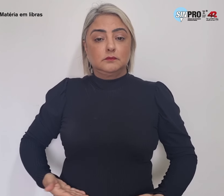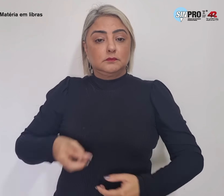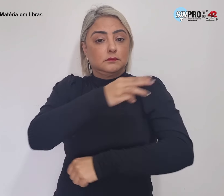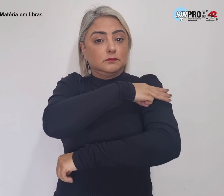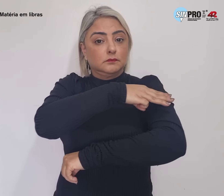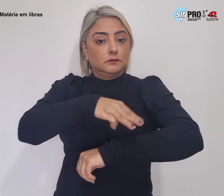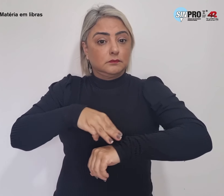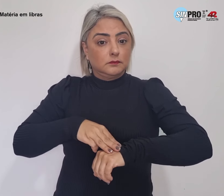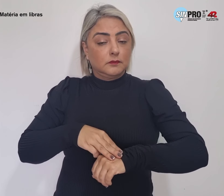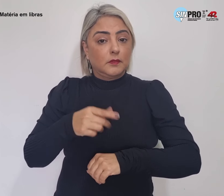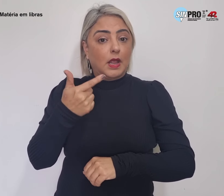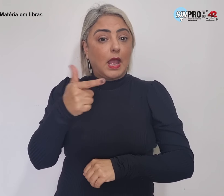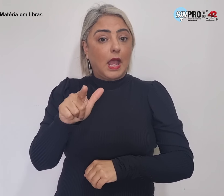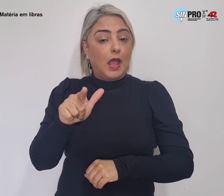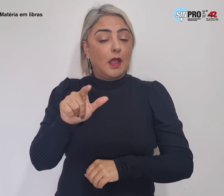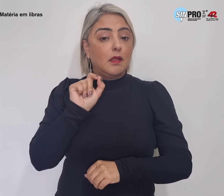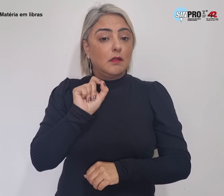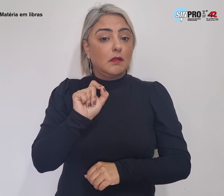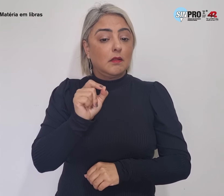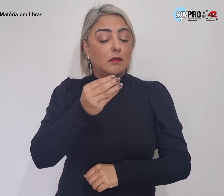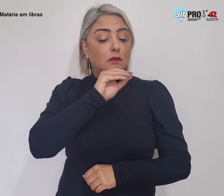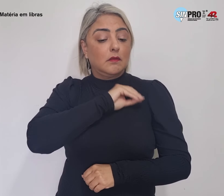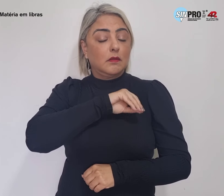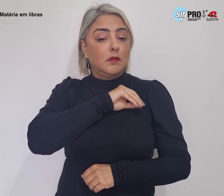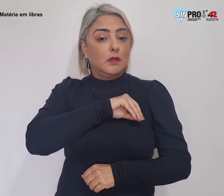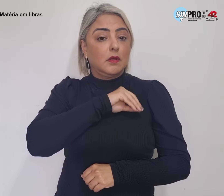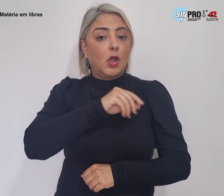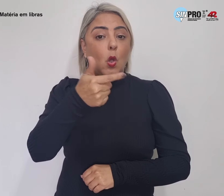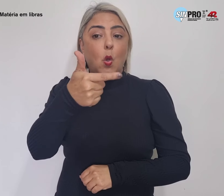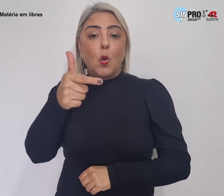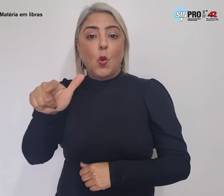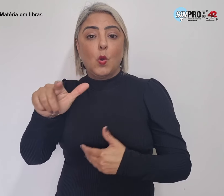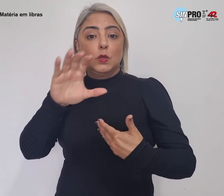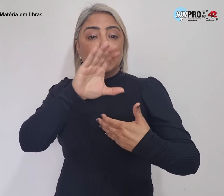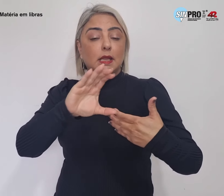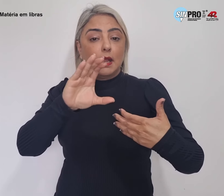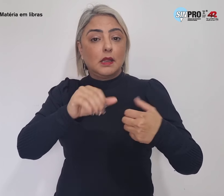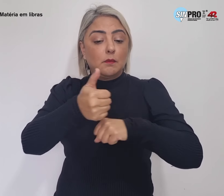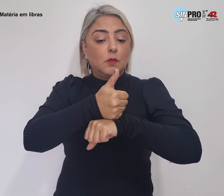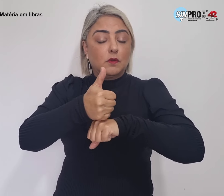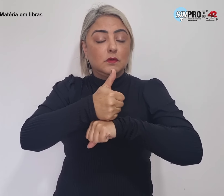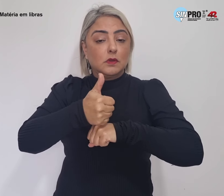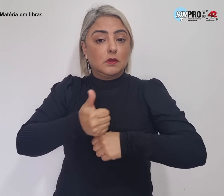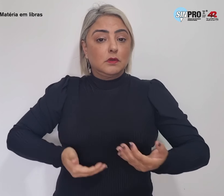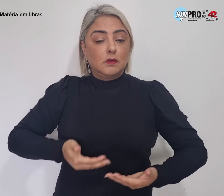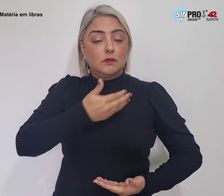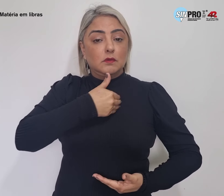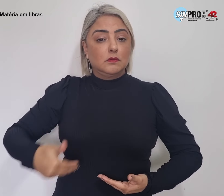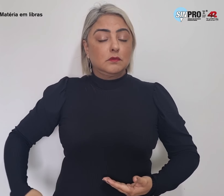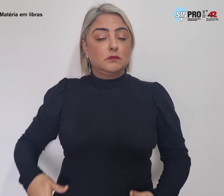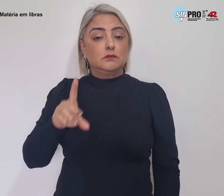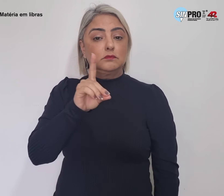remuneração das demais carreiras de servidores públicos do Distrito Federal, com nível de